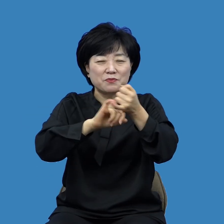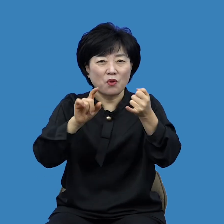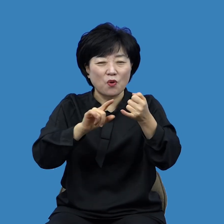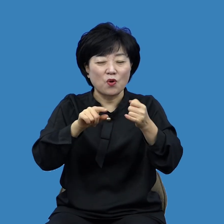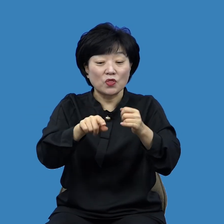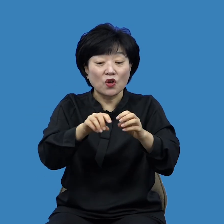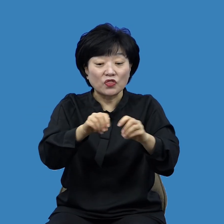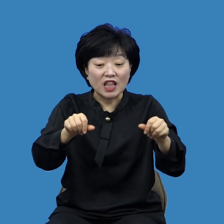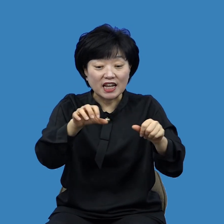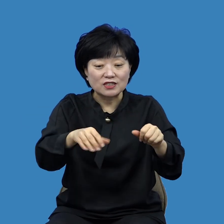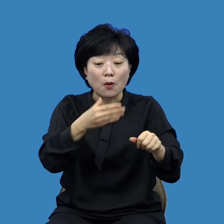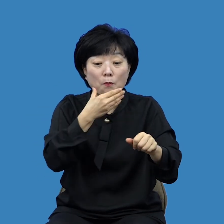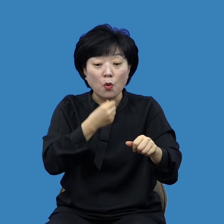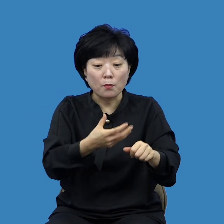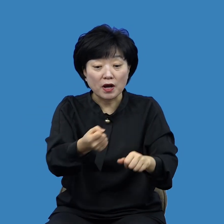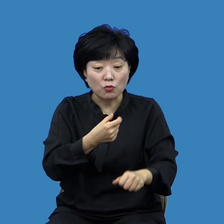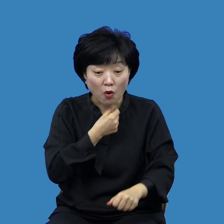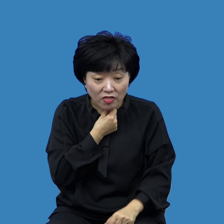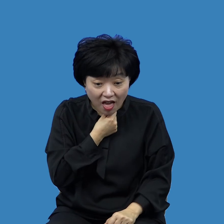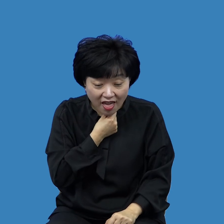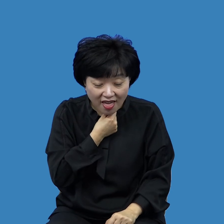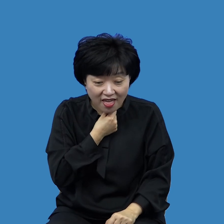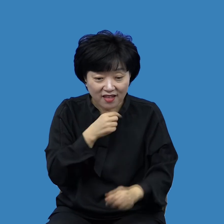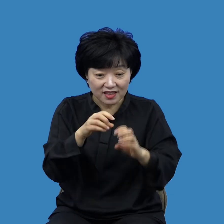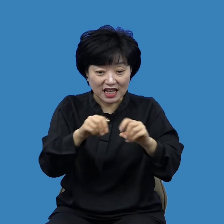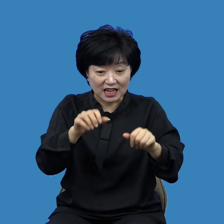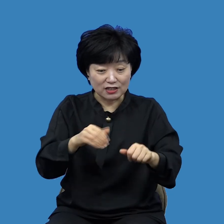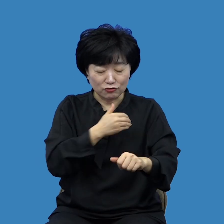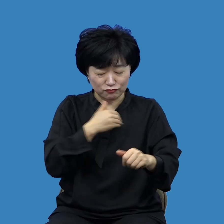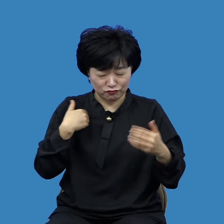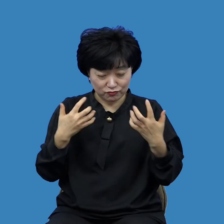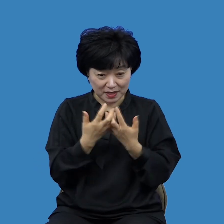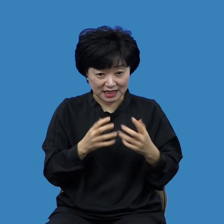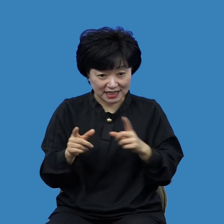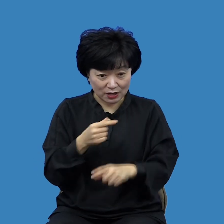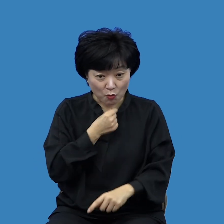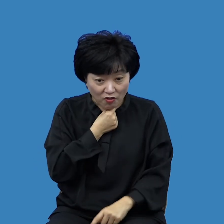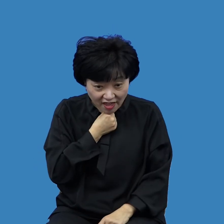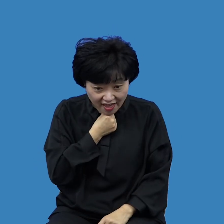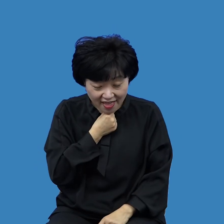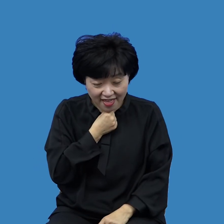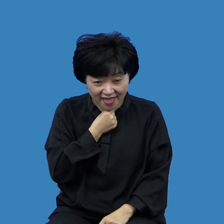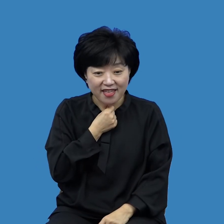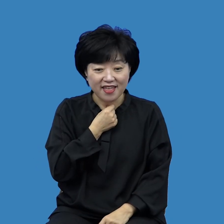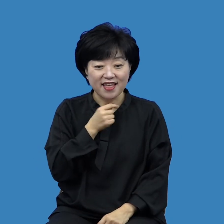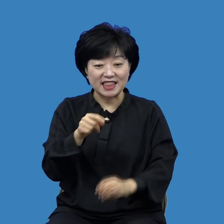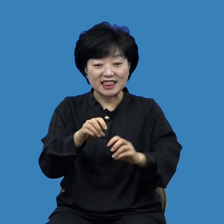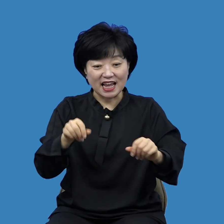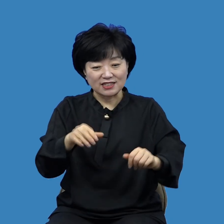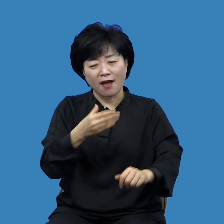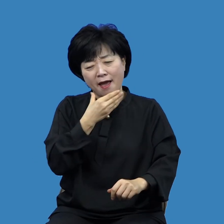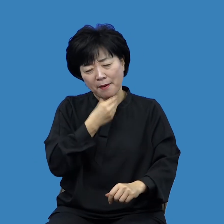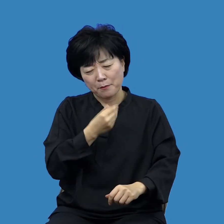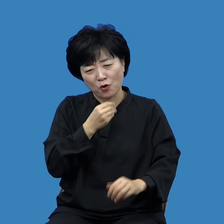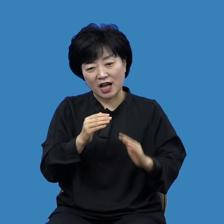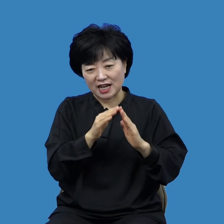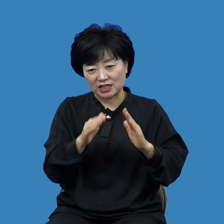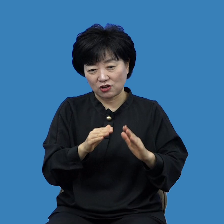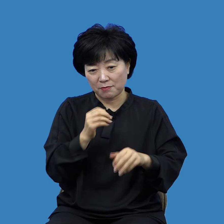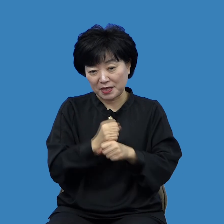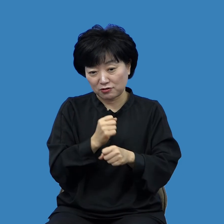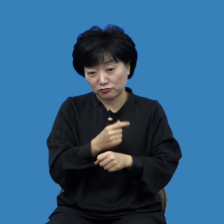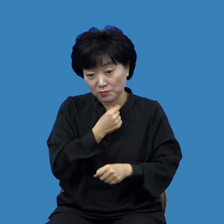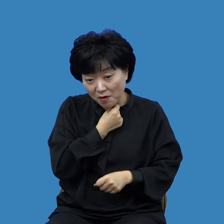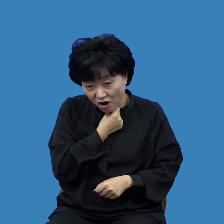이 땅에서 복 받기를 원하냐? 이 땅에서 충만하게 살기를 원하냐? 땅에서 행복한 가정을 이루기